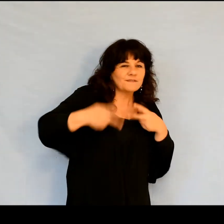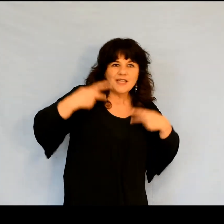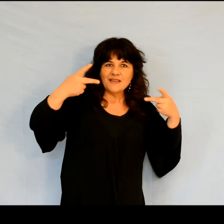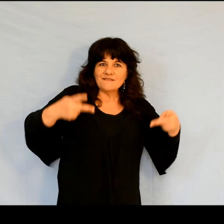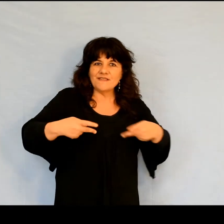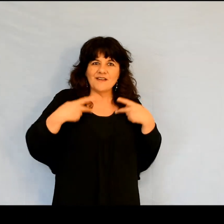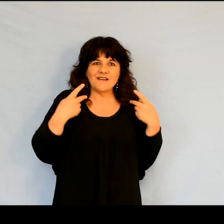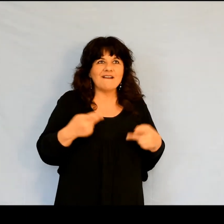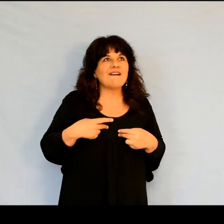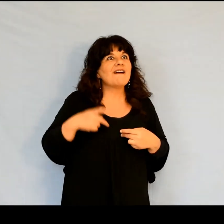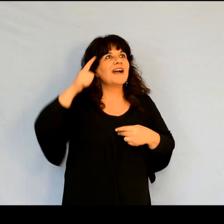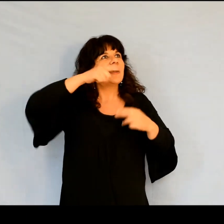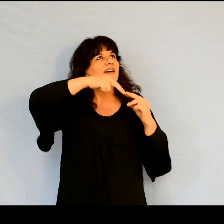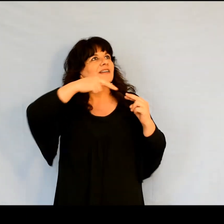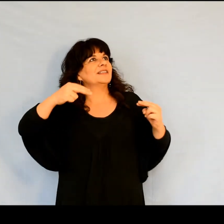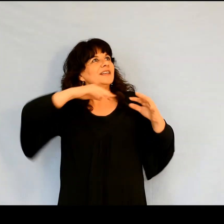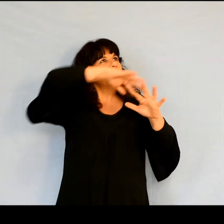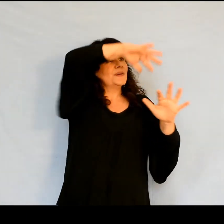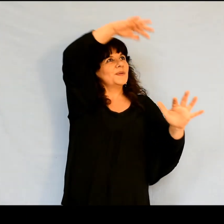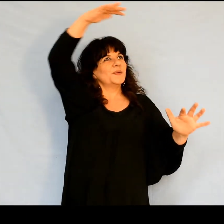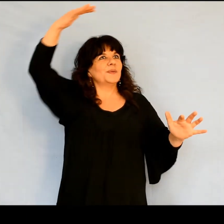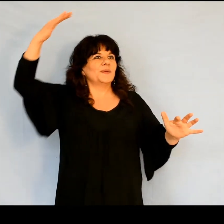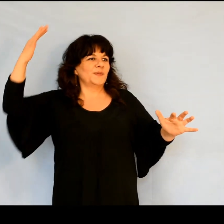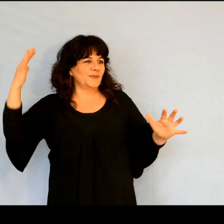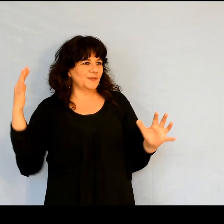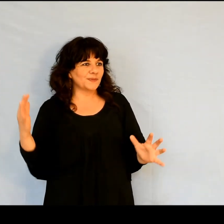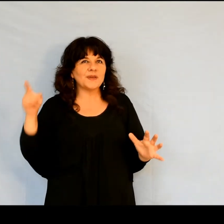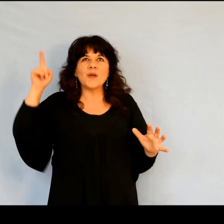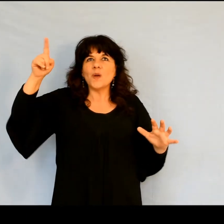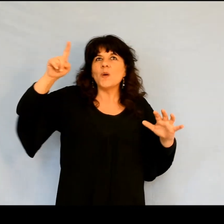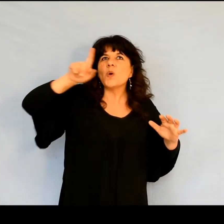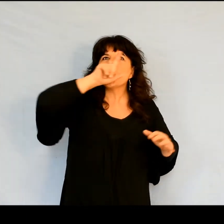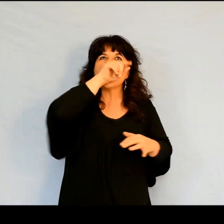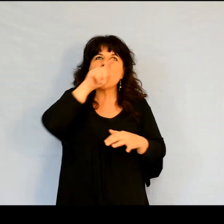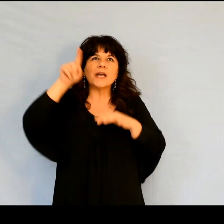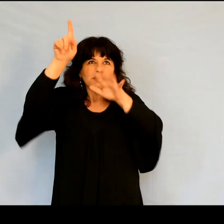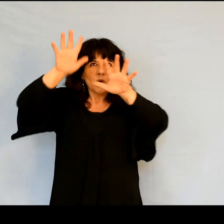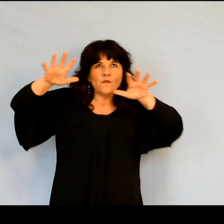oiseaux volent au-dessus de la terre, sous le firmament du ciel.